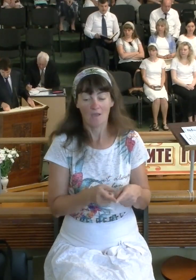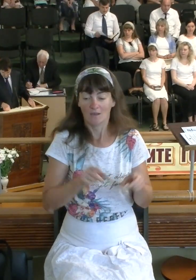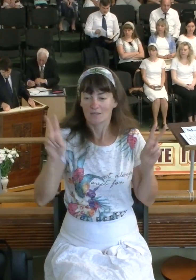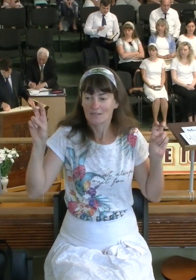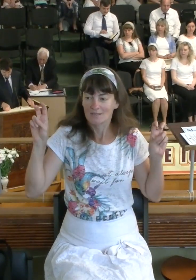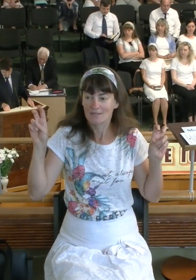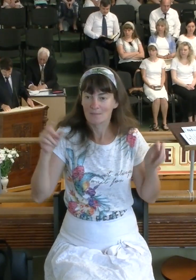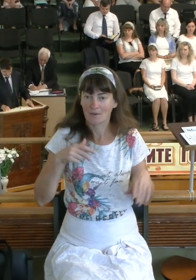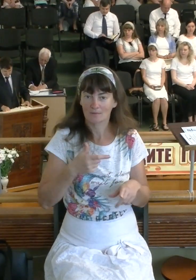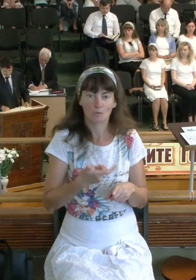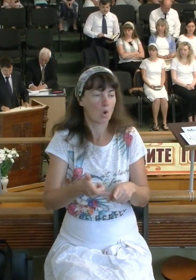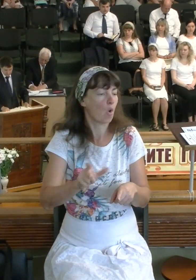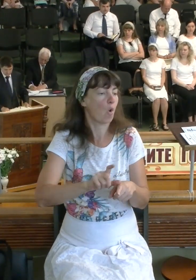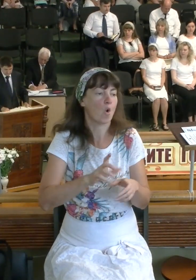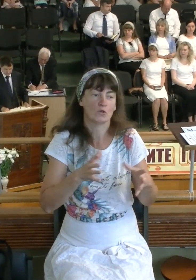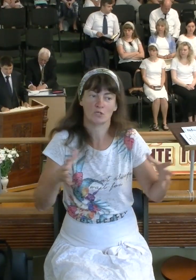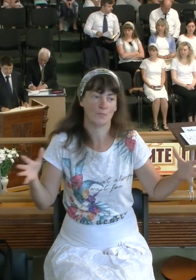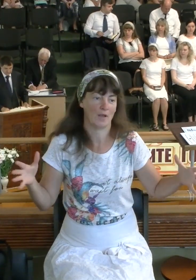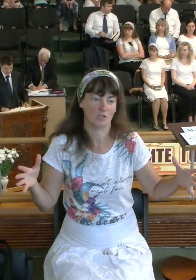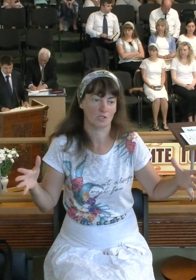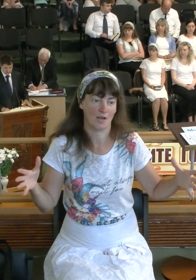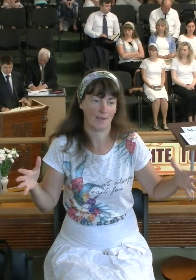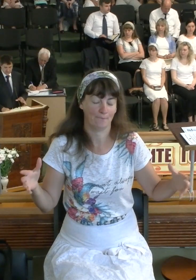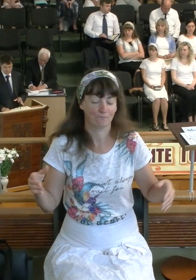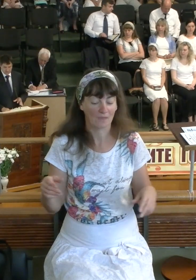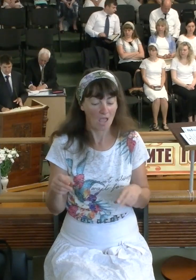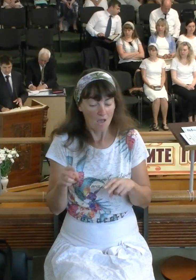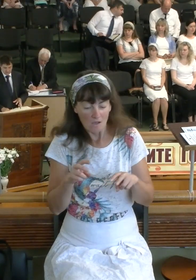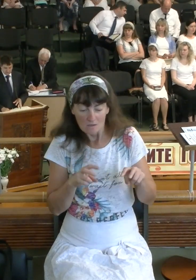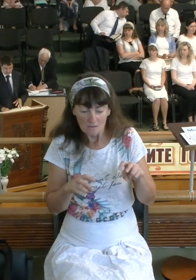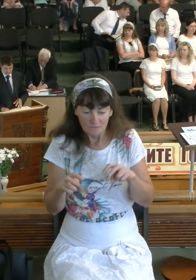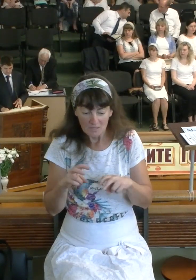Я посмотрел в один справочник.